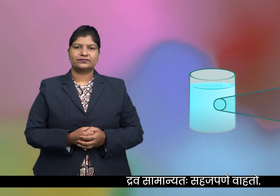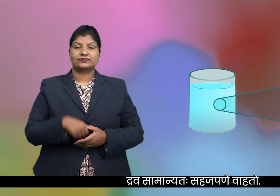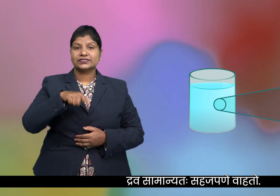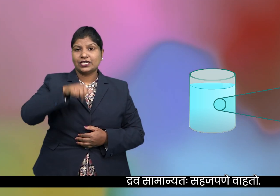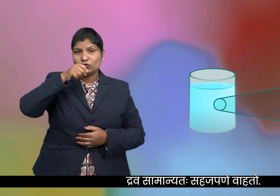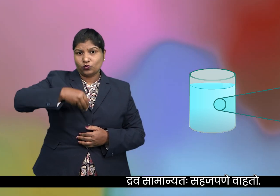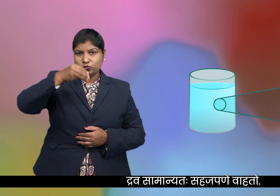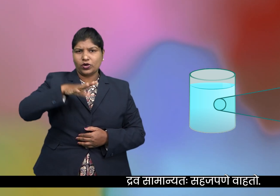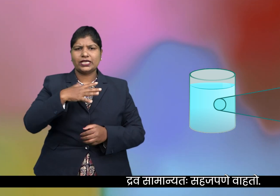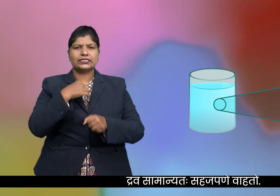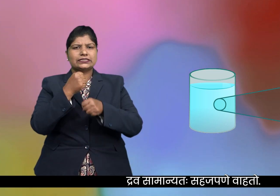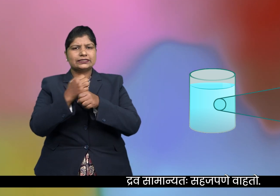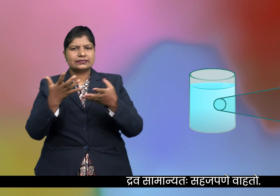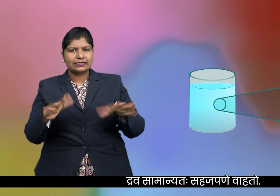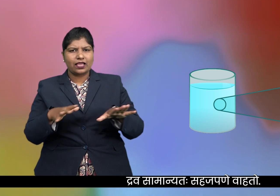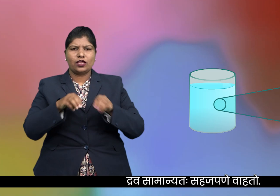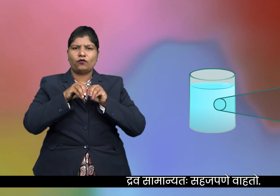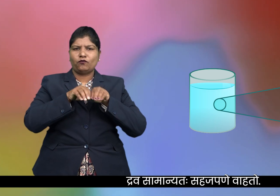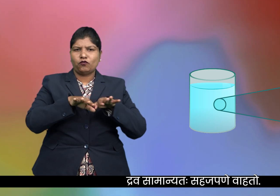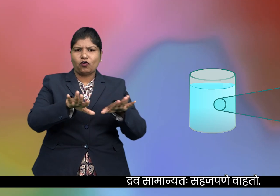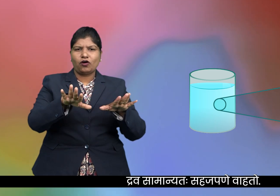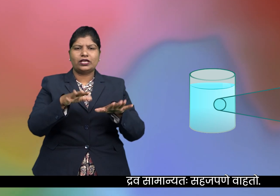द्रव सामान्यतः सहजपणे वाहतो.